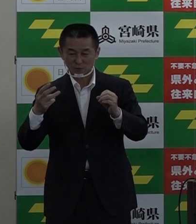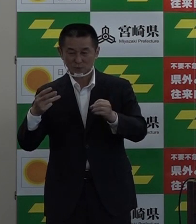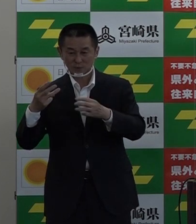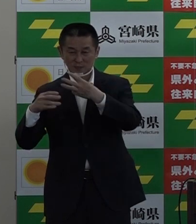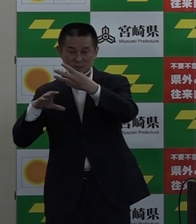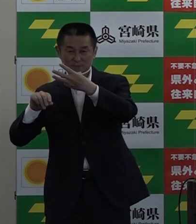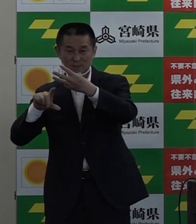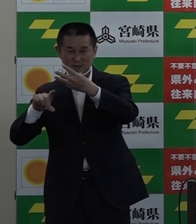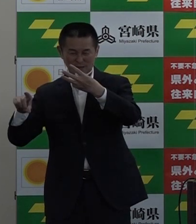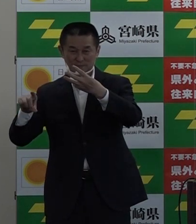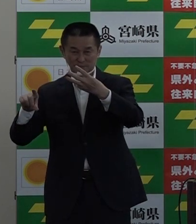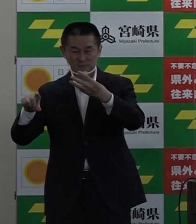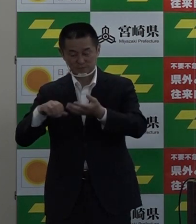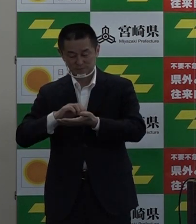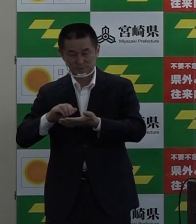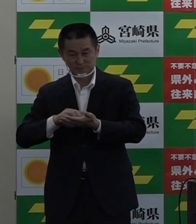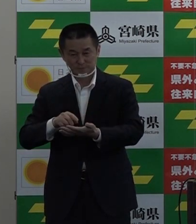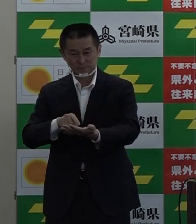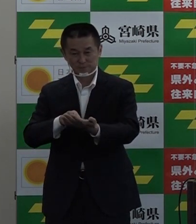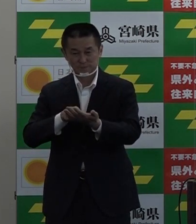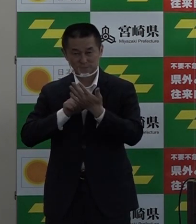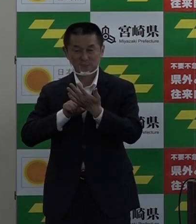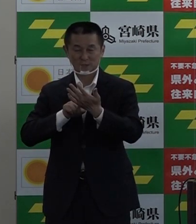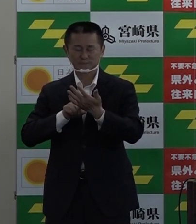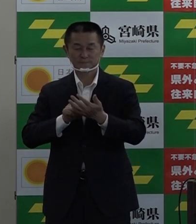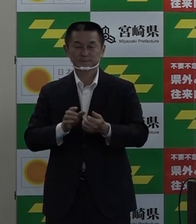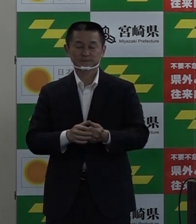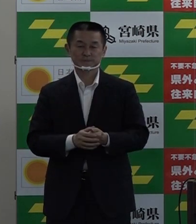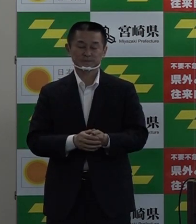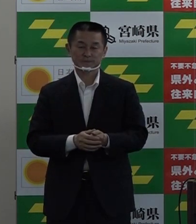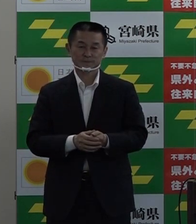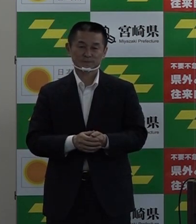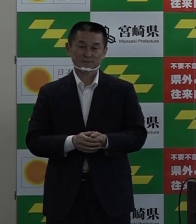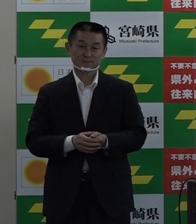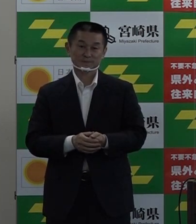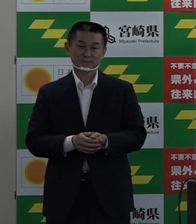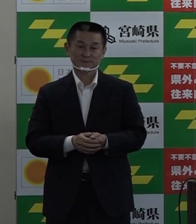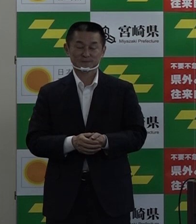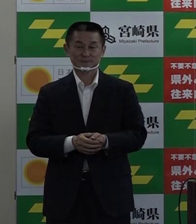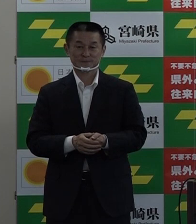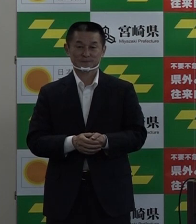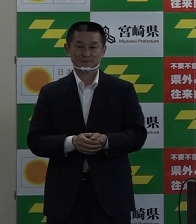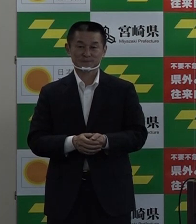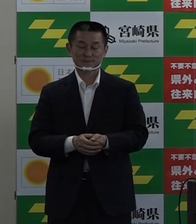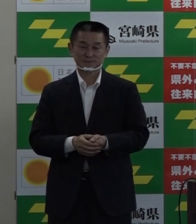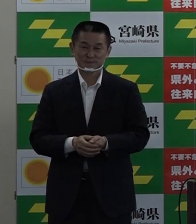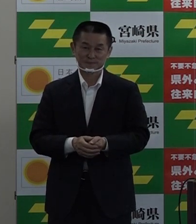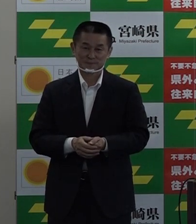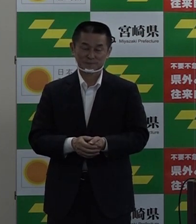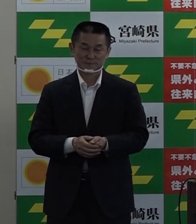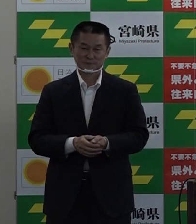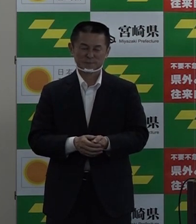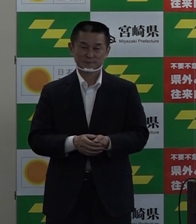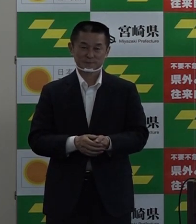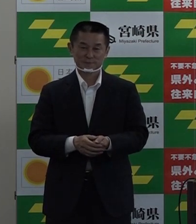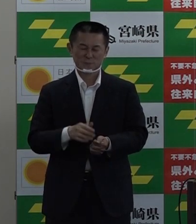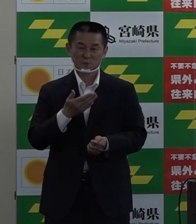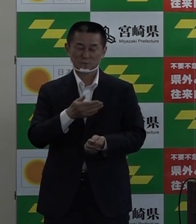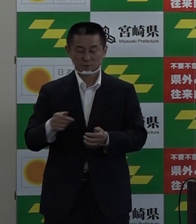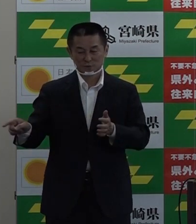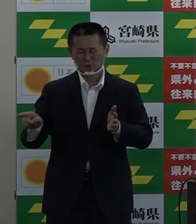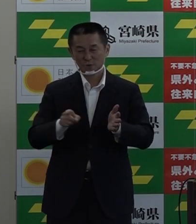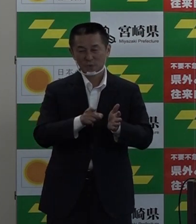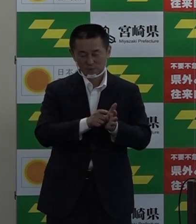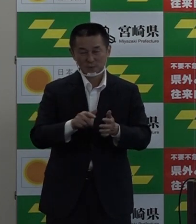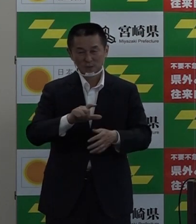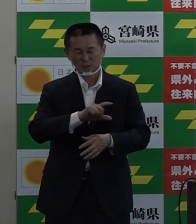円というような計算を行っていくことになります。はい、まあ、こういった形で、これまでのさまざま